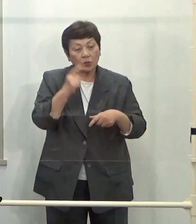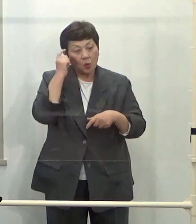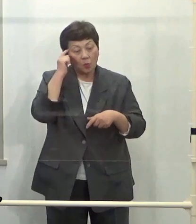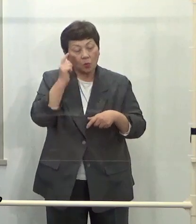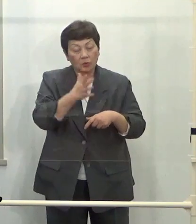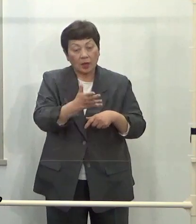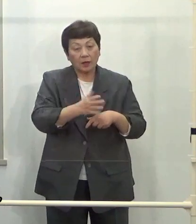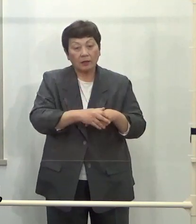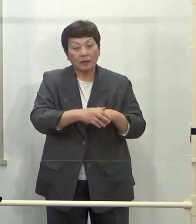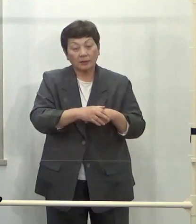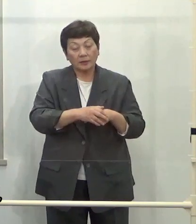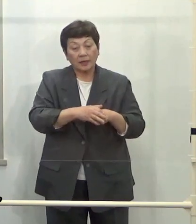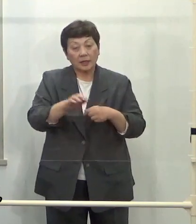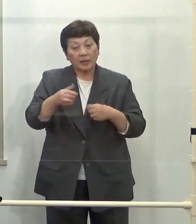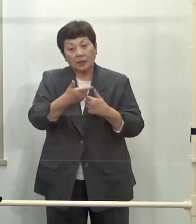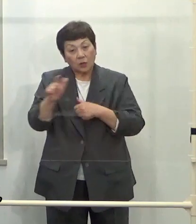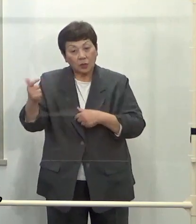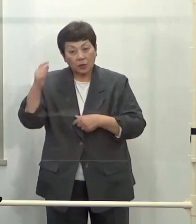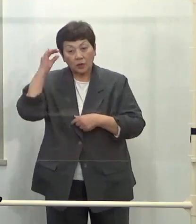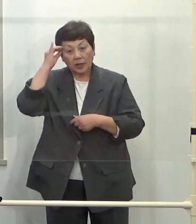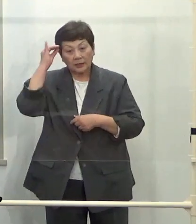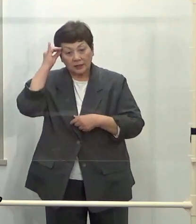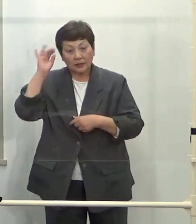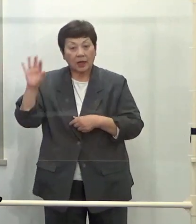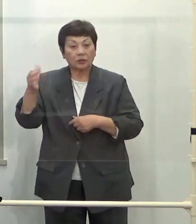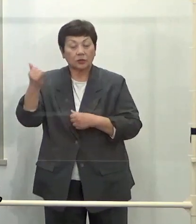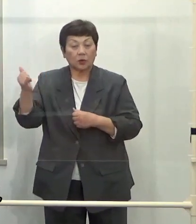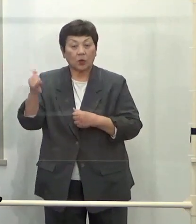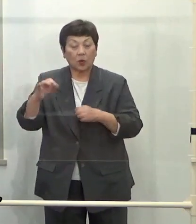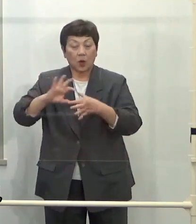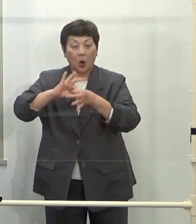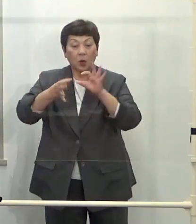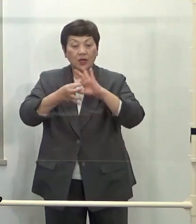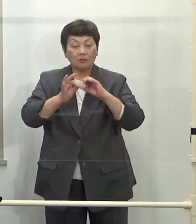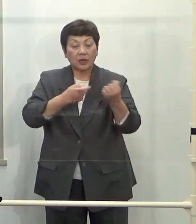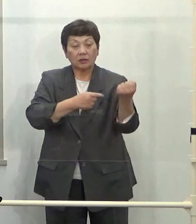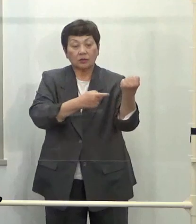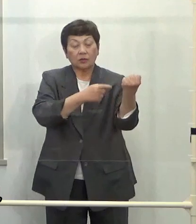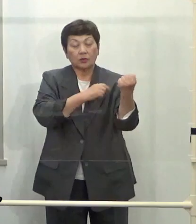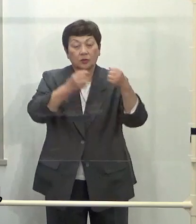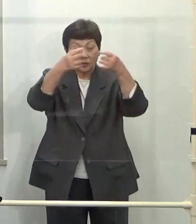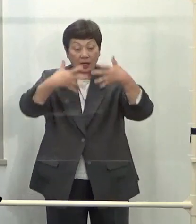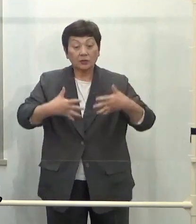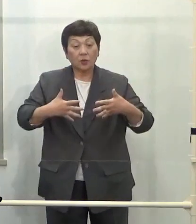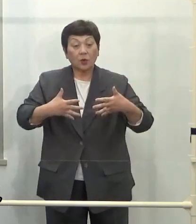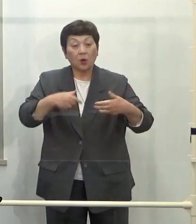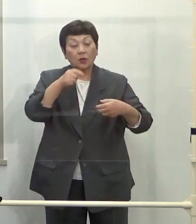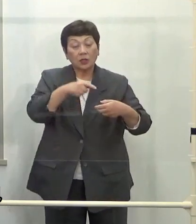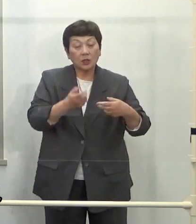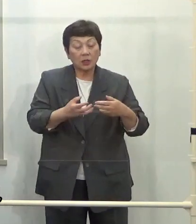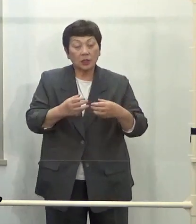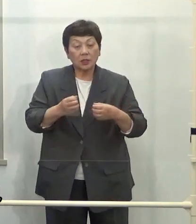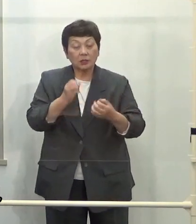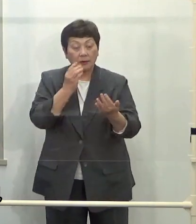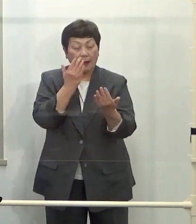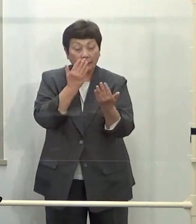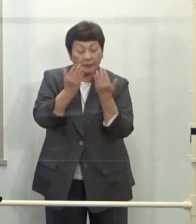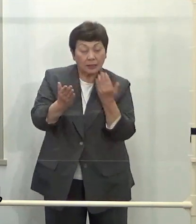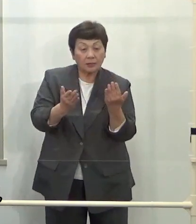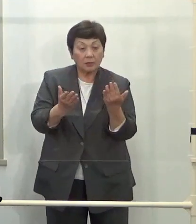くの識者はですね、オリンピック憲章にはそうしたことへの配慮というものが明確に打たれ